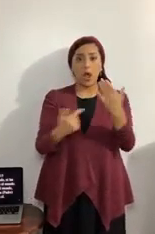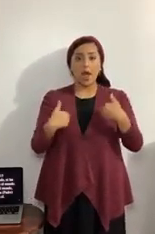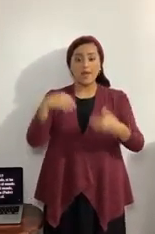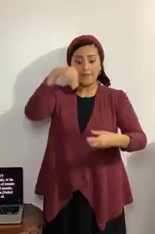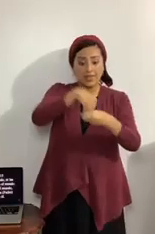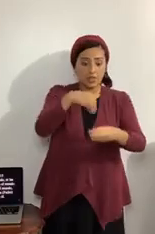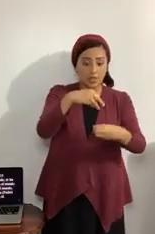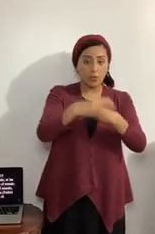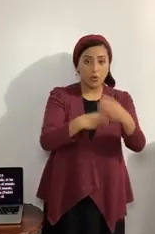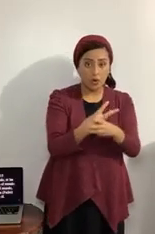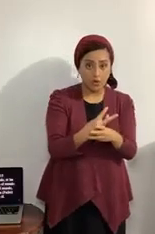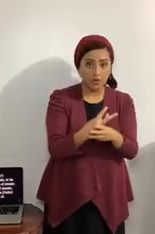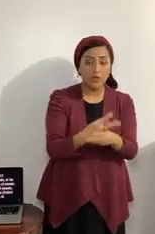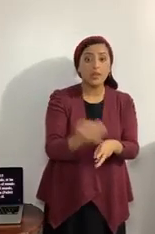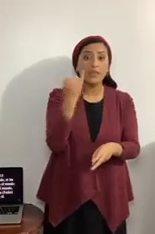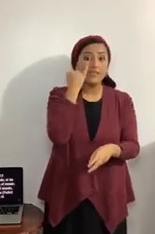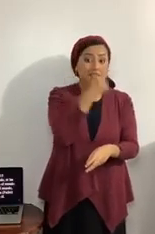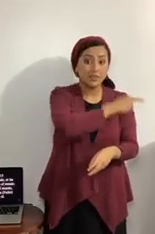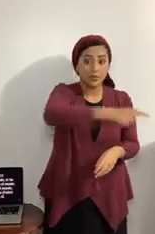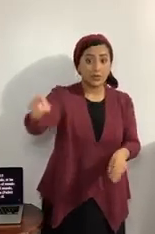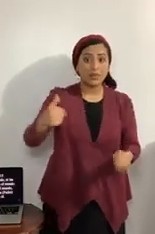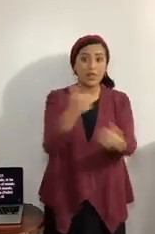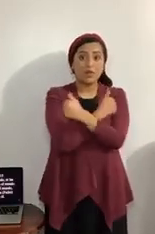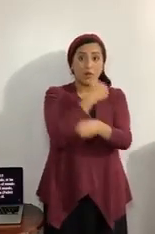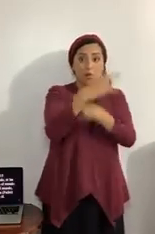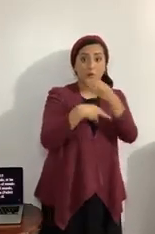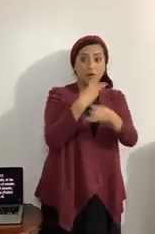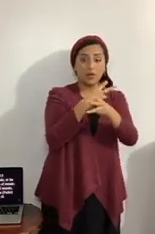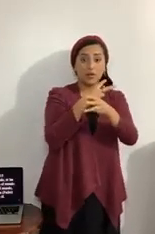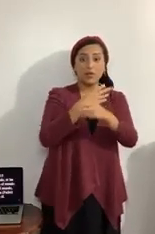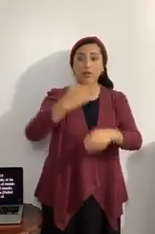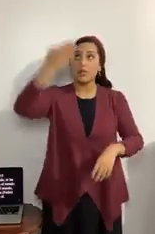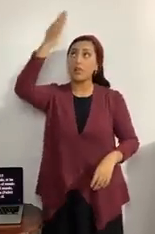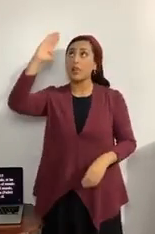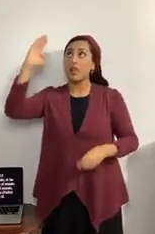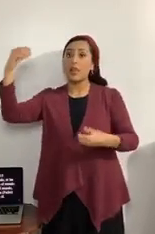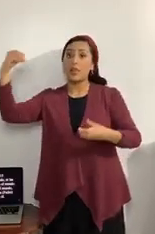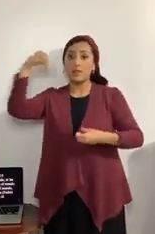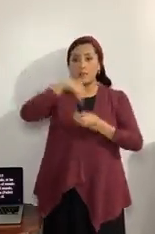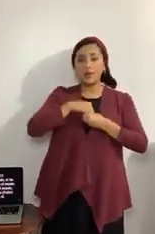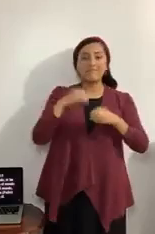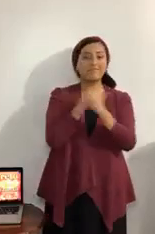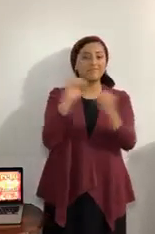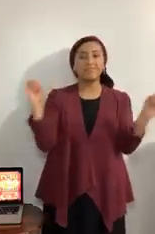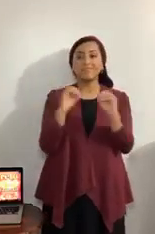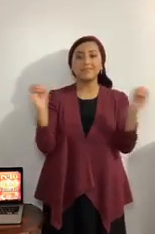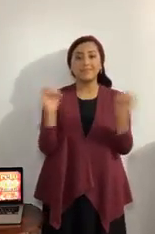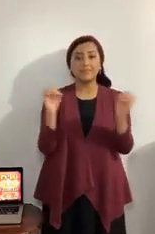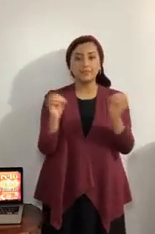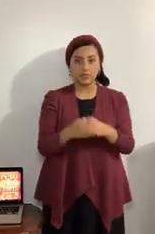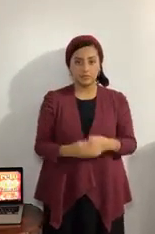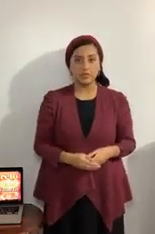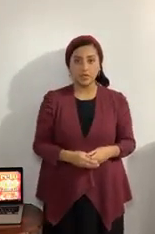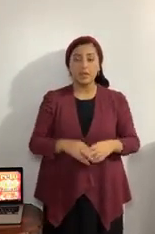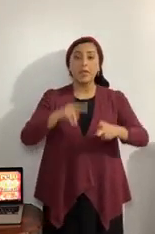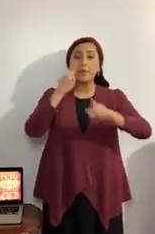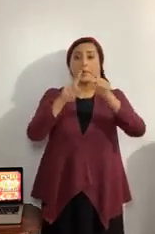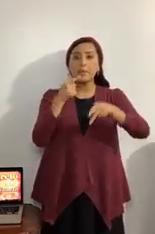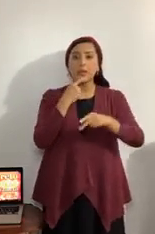el mundo. Si alguno ama al mundo, el amor del Abba no está en él. Entonces la gente dice, pero ¿por qué me quitan